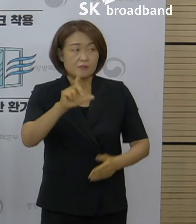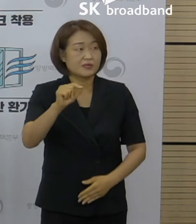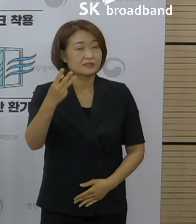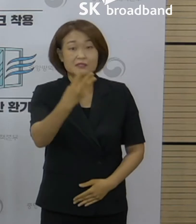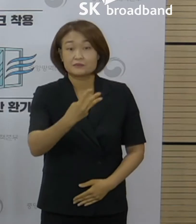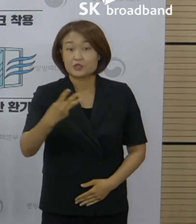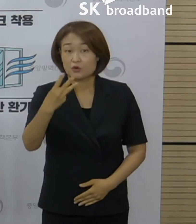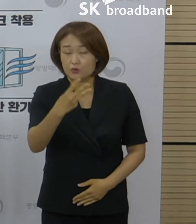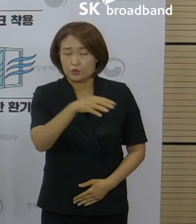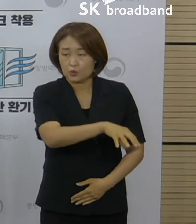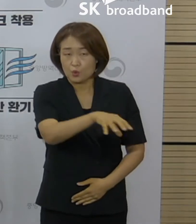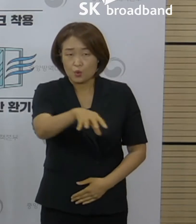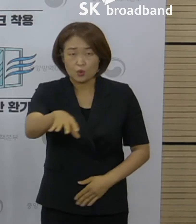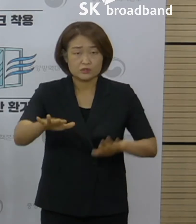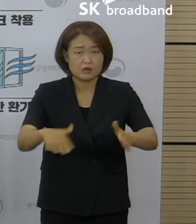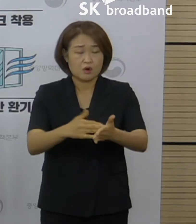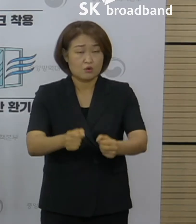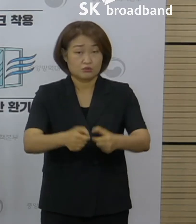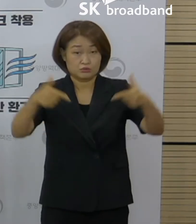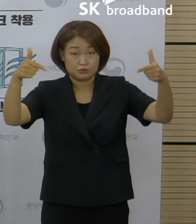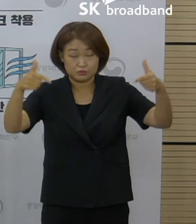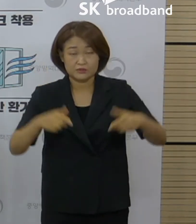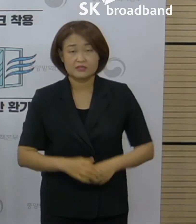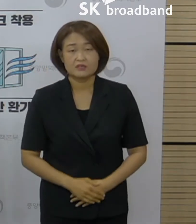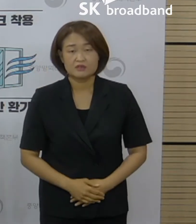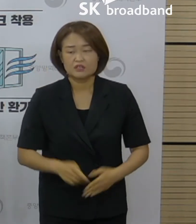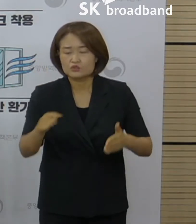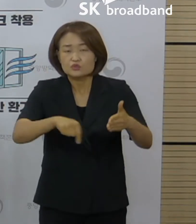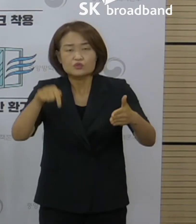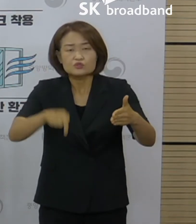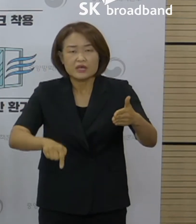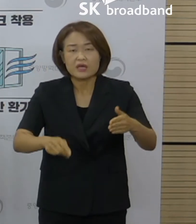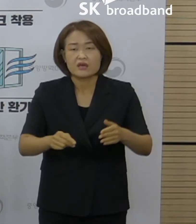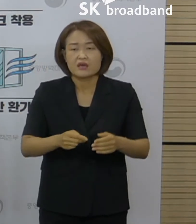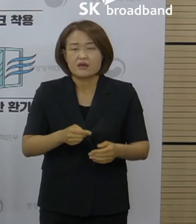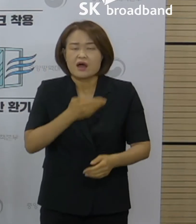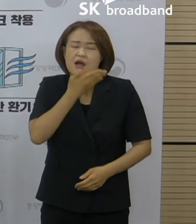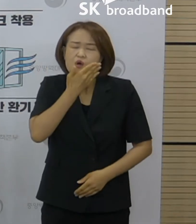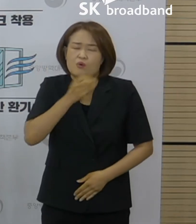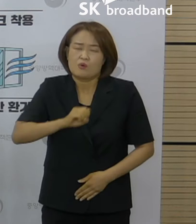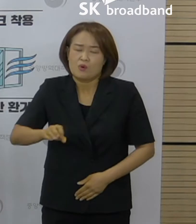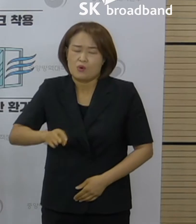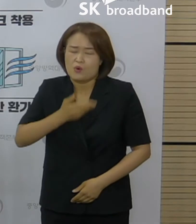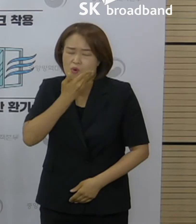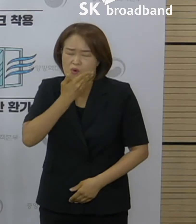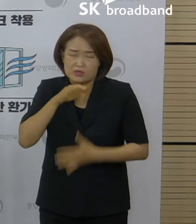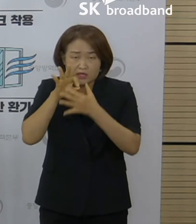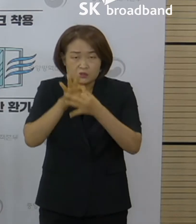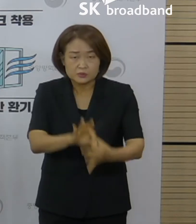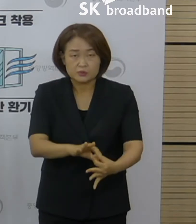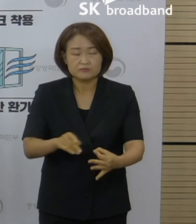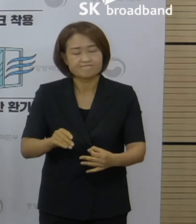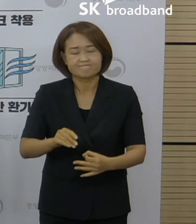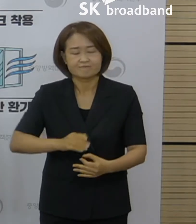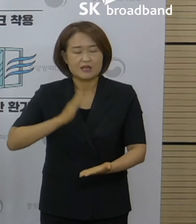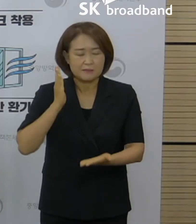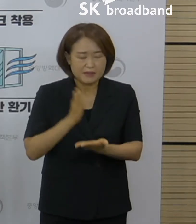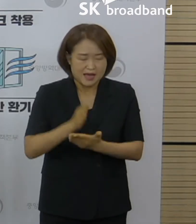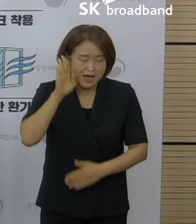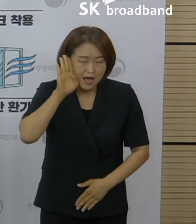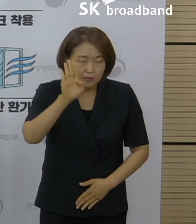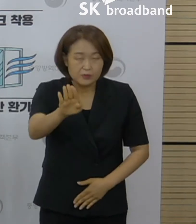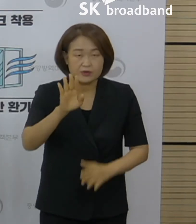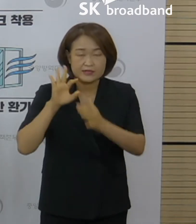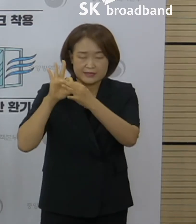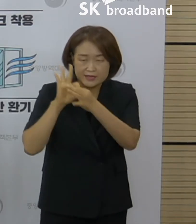13,000개소로 급증하면서 일부 폐기 사례가 나오는 걸로 알고 있습니다. 앞으로도 계속적으로 사전 사후 현장